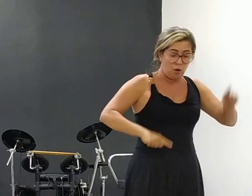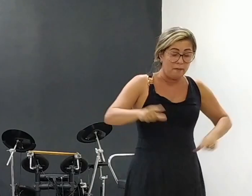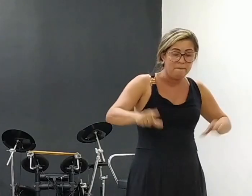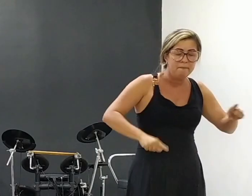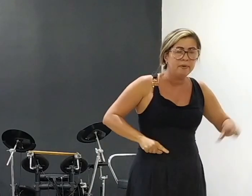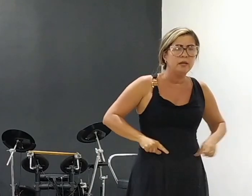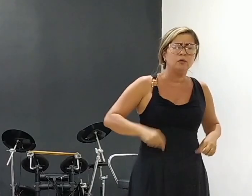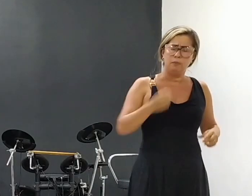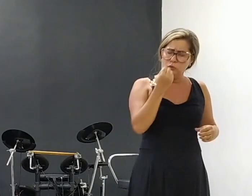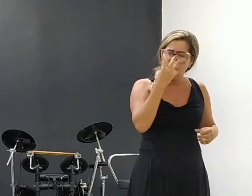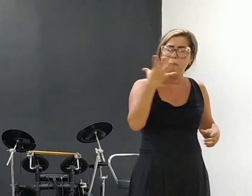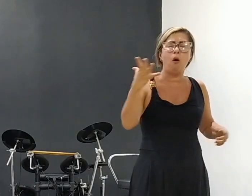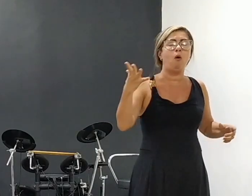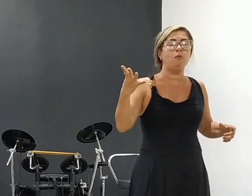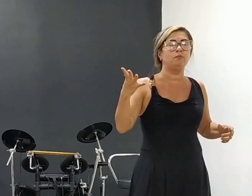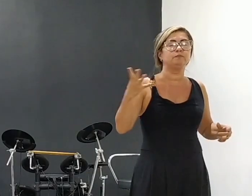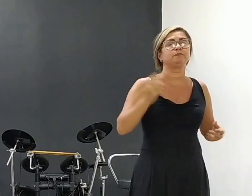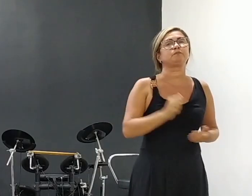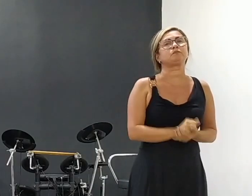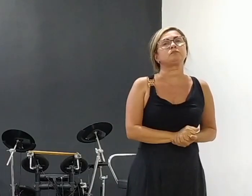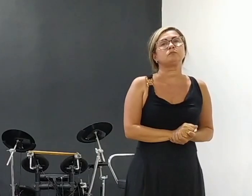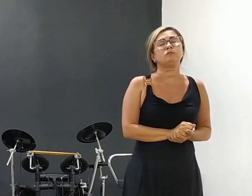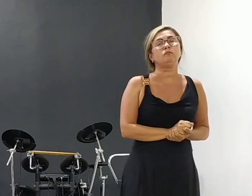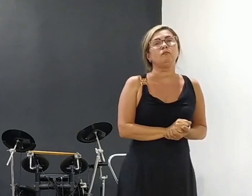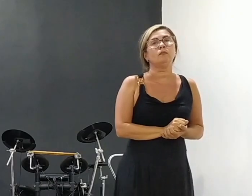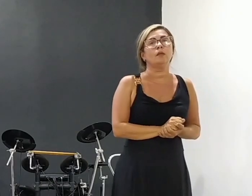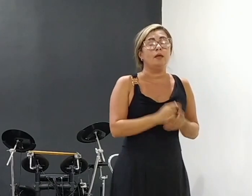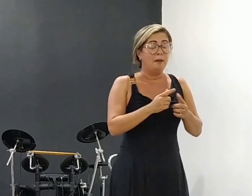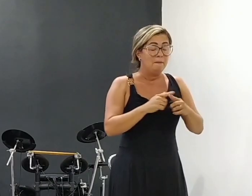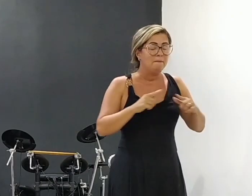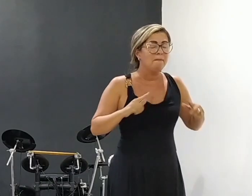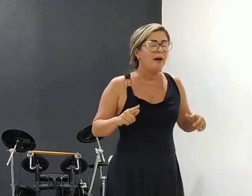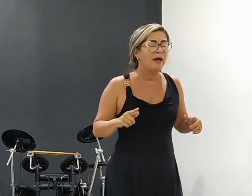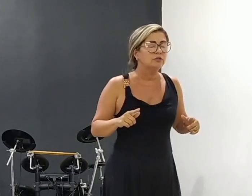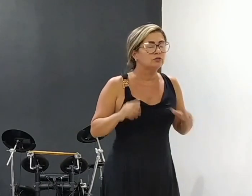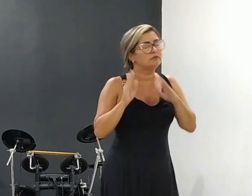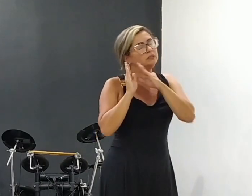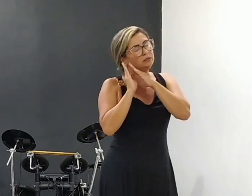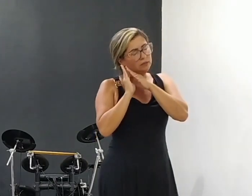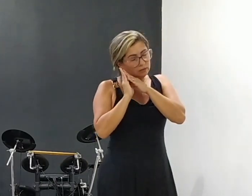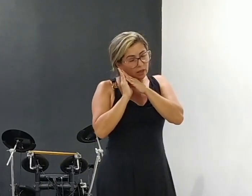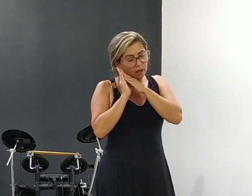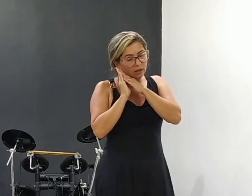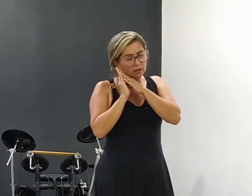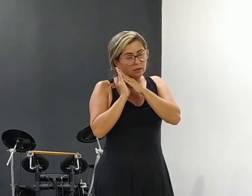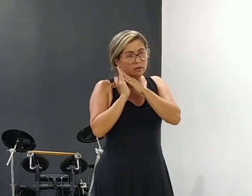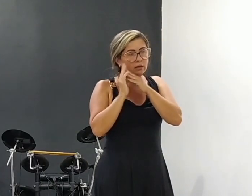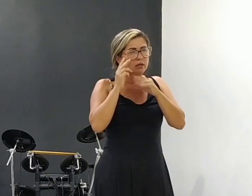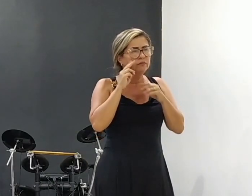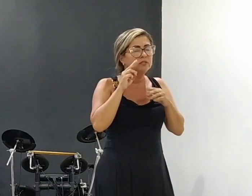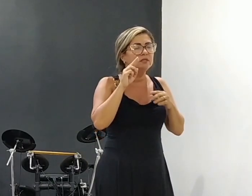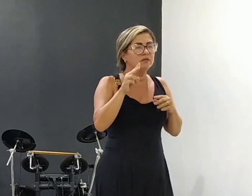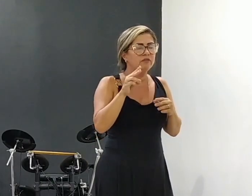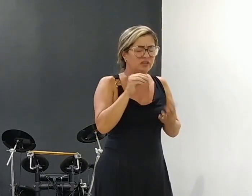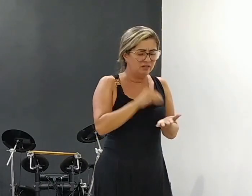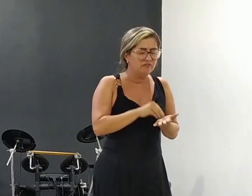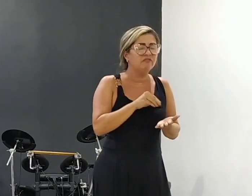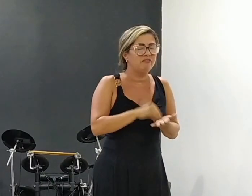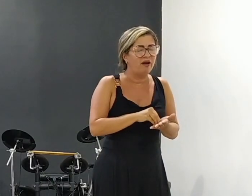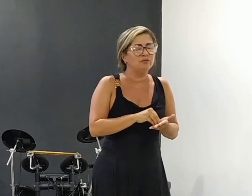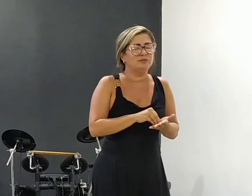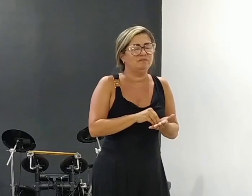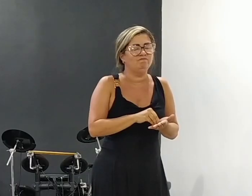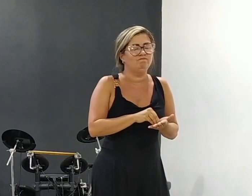lícito, tudo isso é muito bom, mas na hora que você deitar e você vê que ainda falta alguma